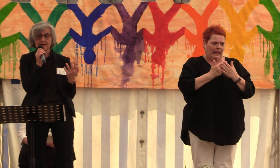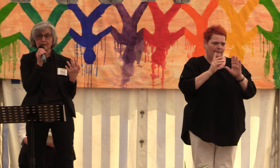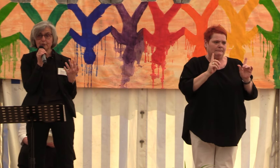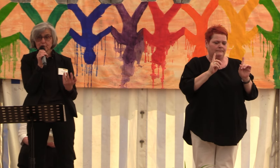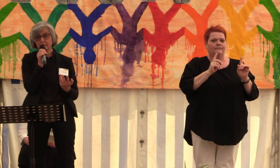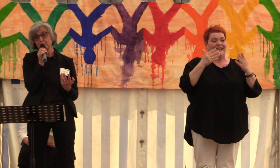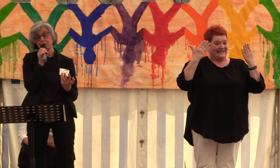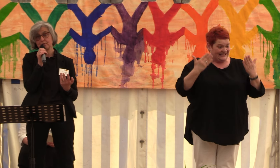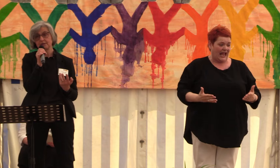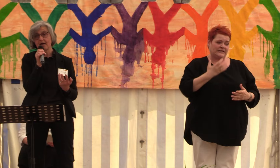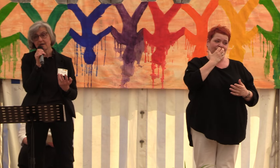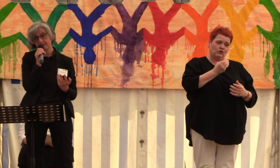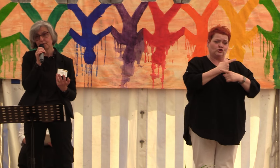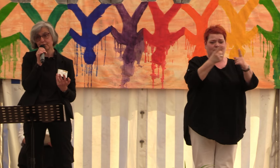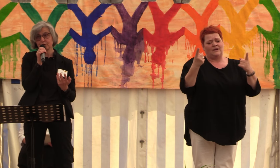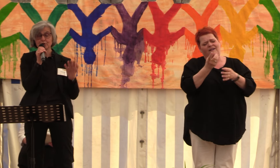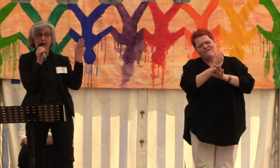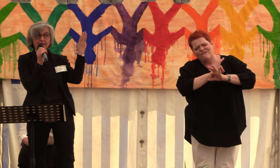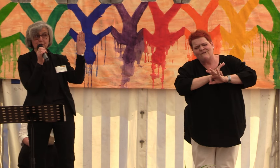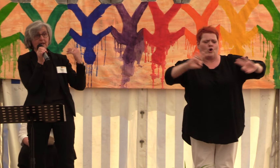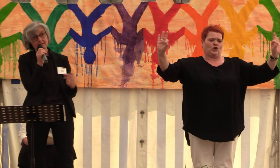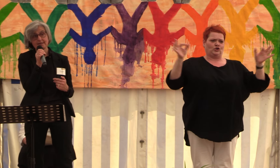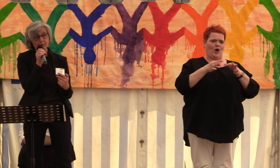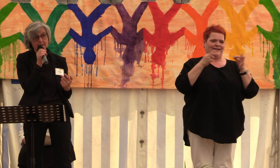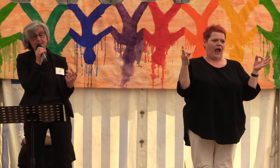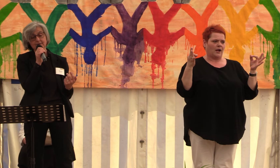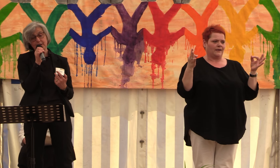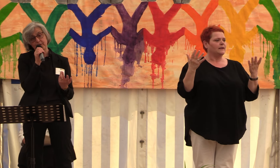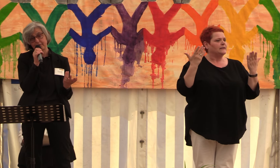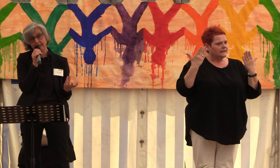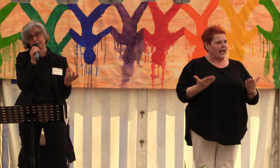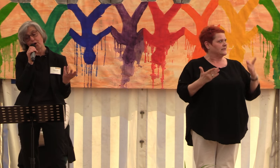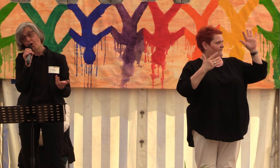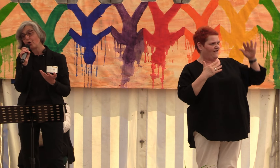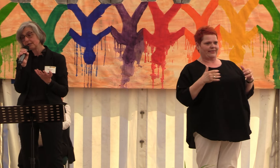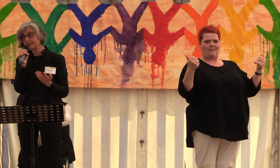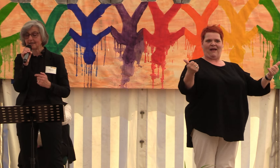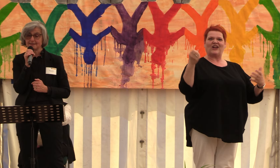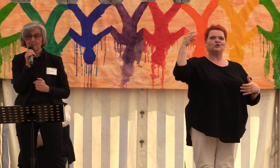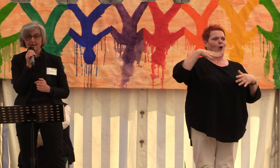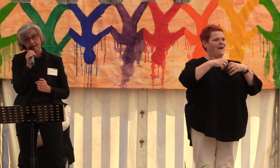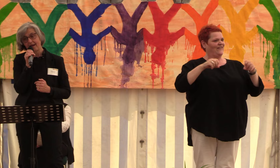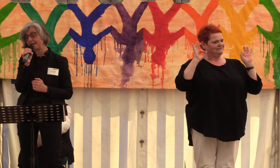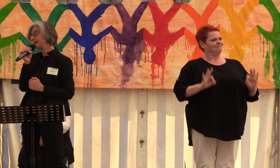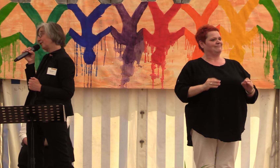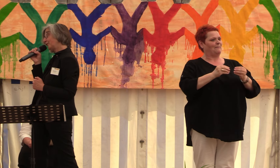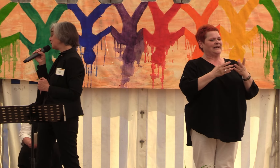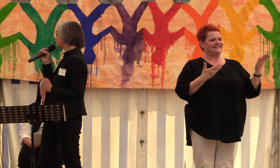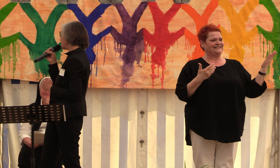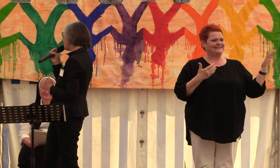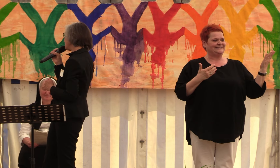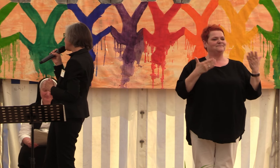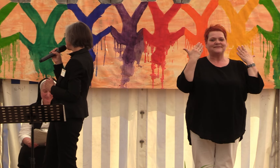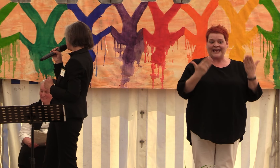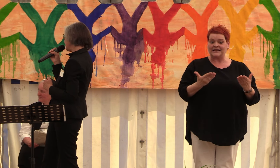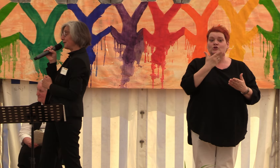noch Ihnen einen wunderschönen Tag zu wünschen. Aktuell ist ja wirklich das Wetter perfekt. Und jetzt erst einmal einen